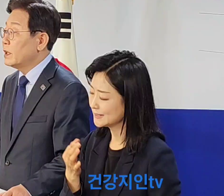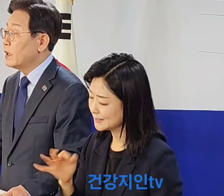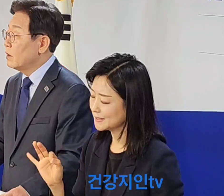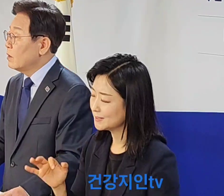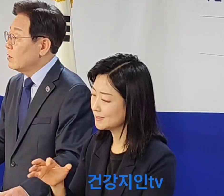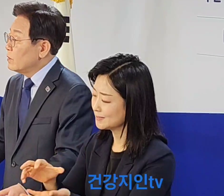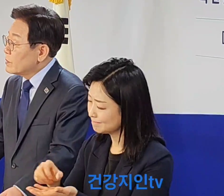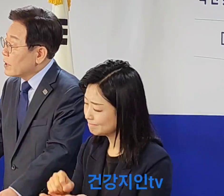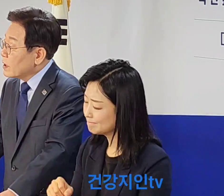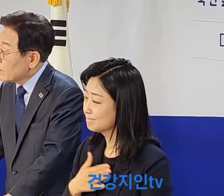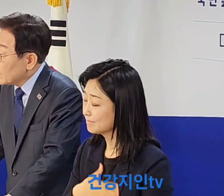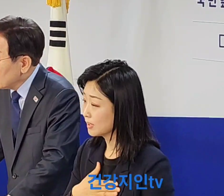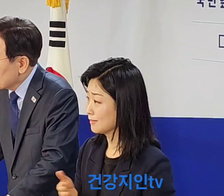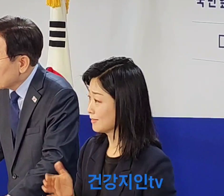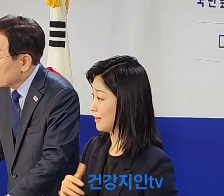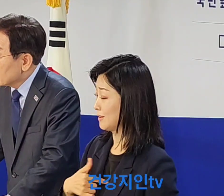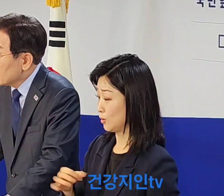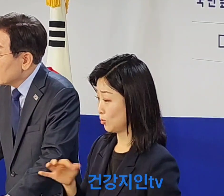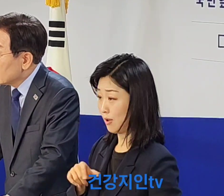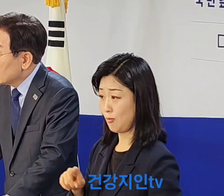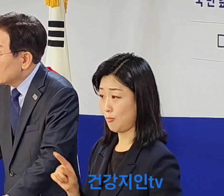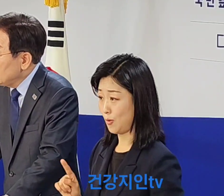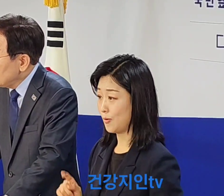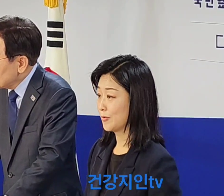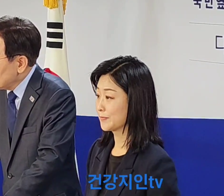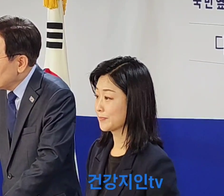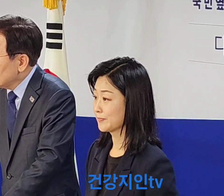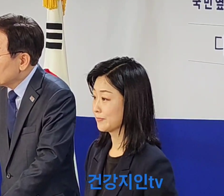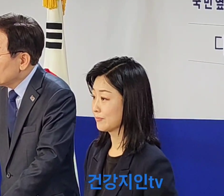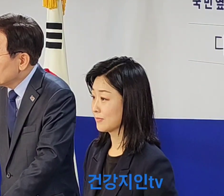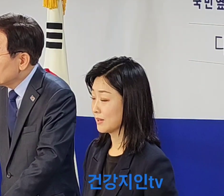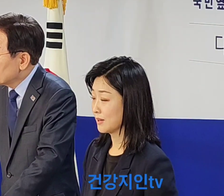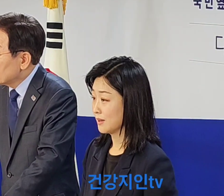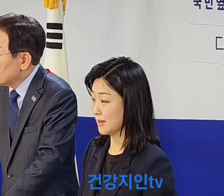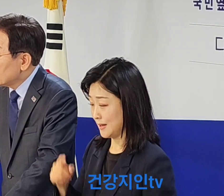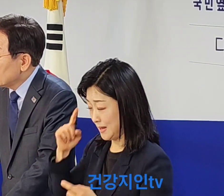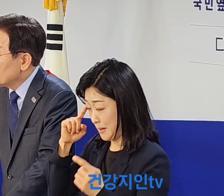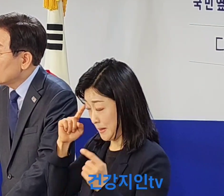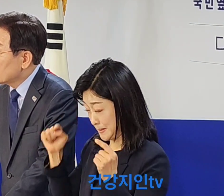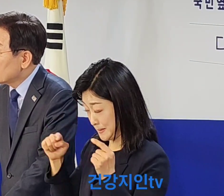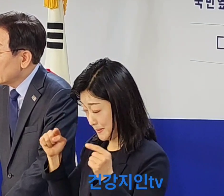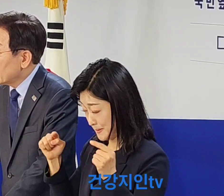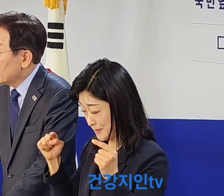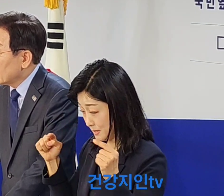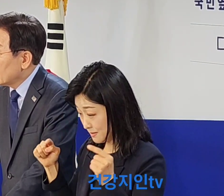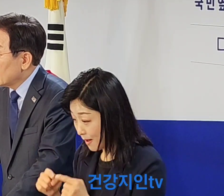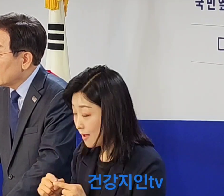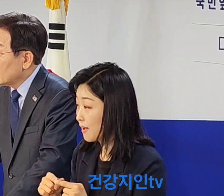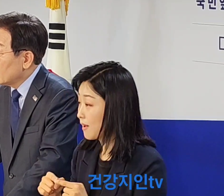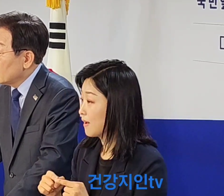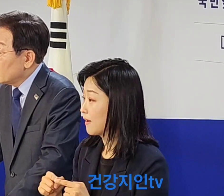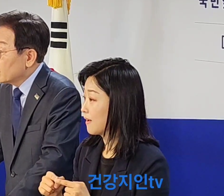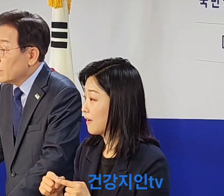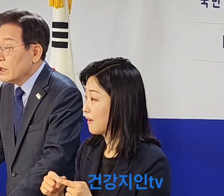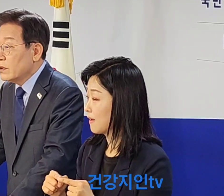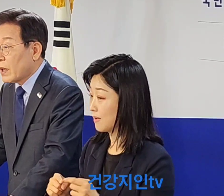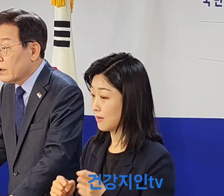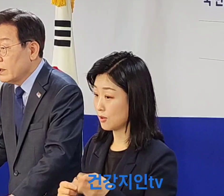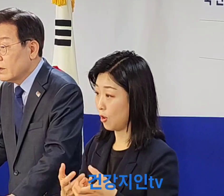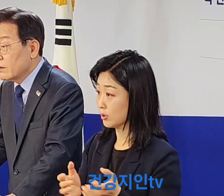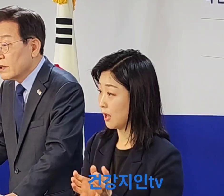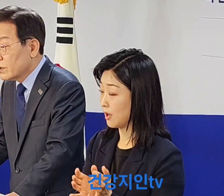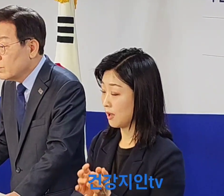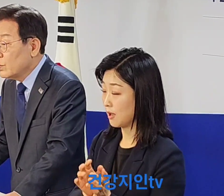가지고 계신데 제가 정말로 놀란 것은 이렇게 어렵게 의견 접근이 이루어졌는데 여당이